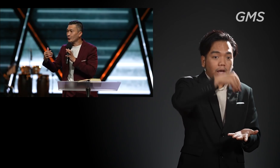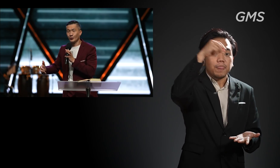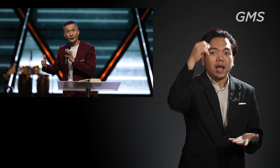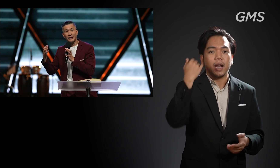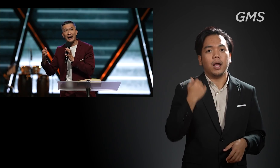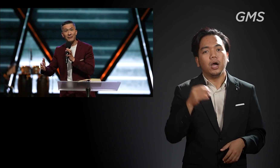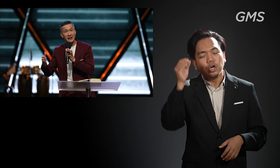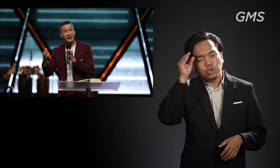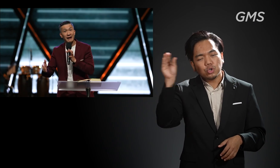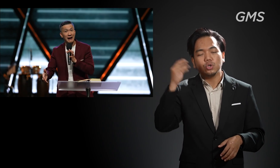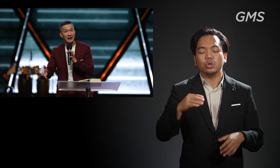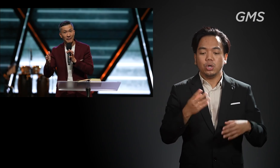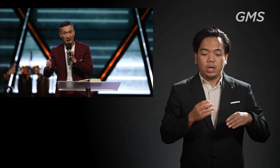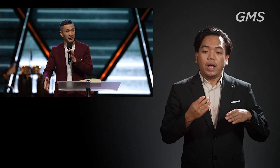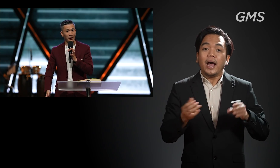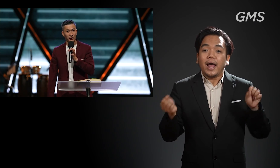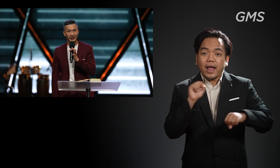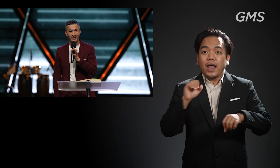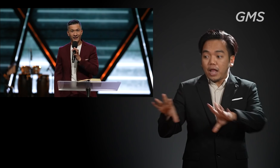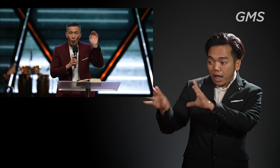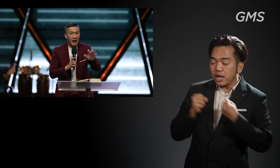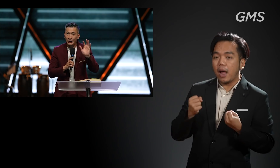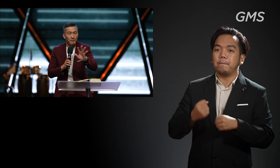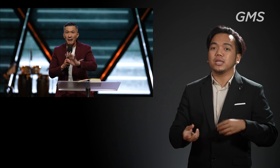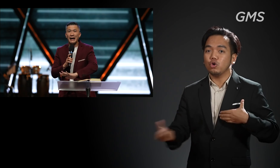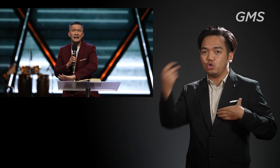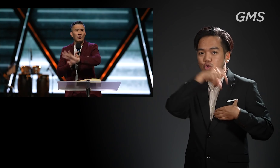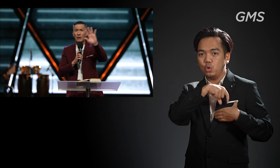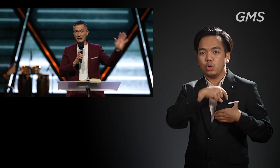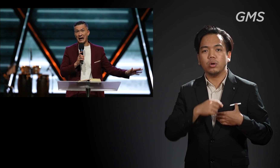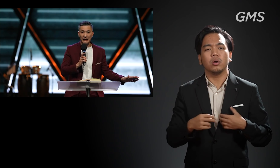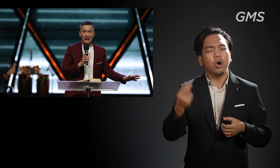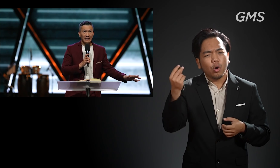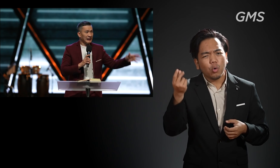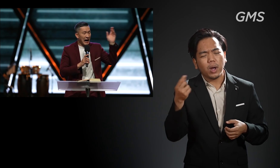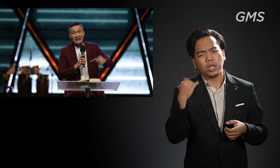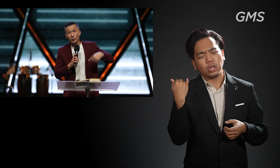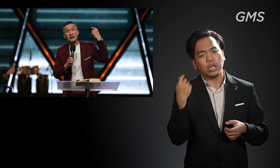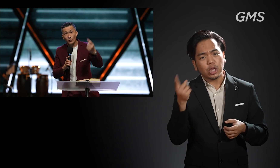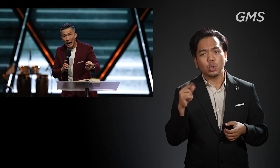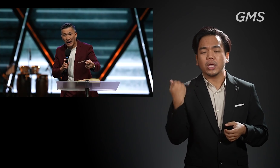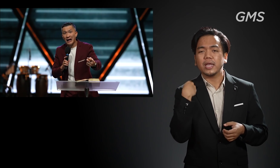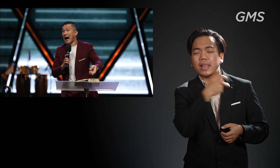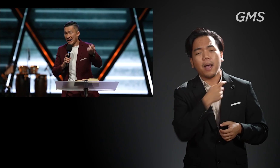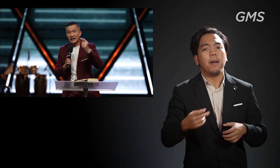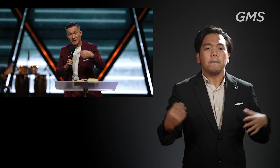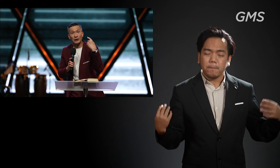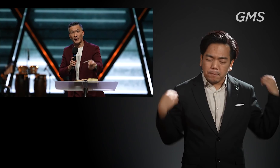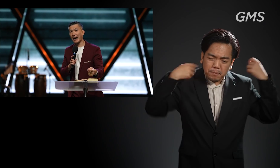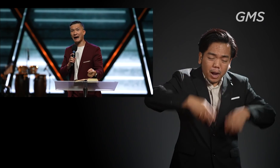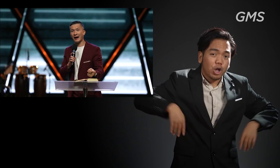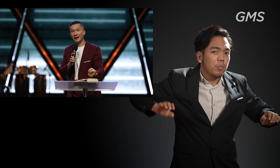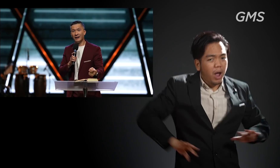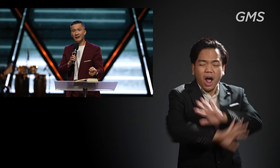anak cucuku tidak akan menjadi gelandangan dan minta-minta roti. Uang itu pemakaiannya luas sekali. Tidak hanya untuk satu hal, hanya demi